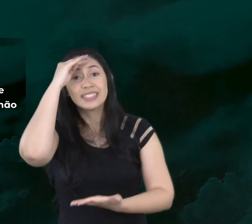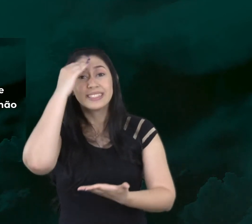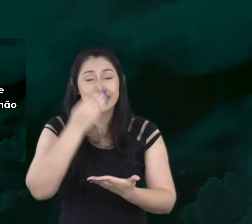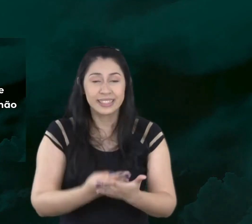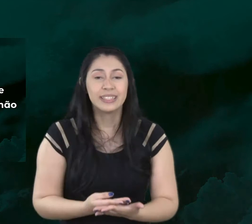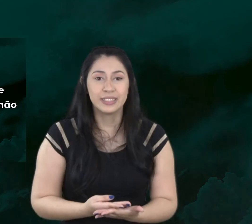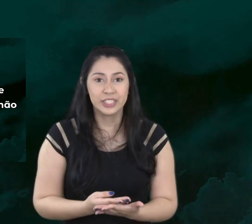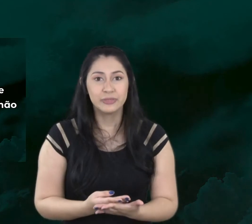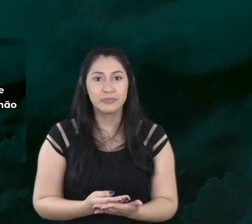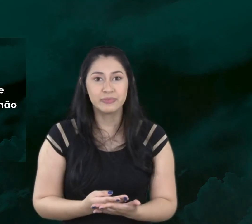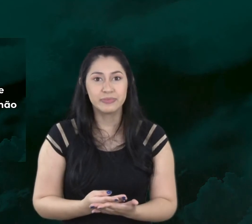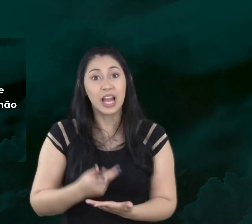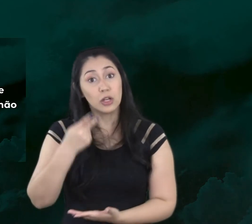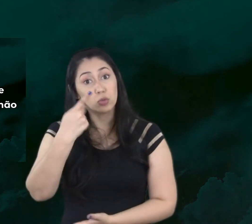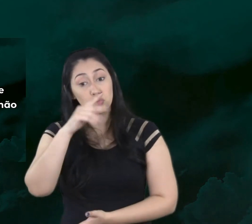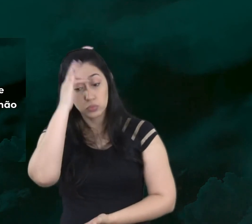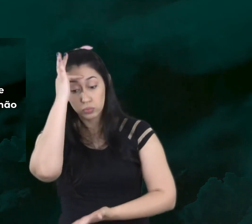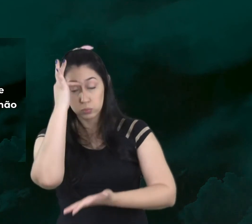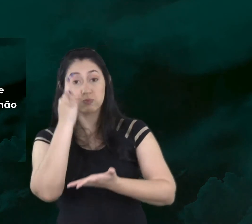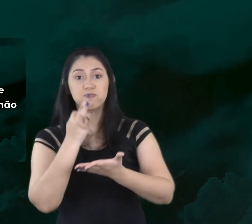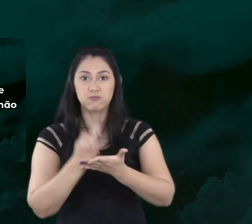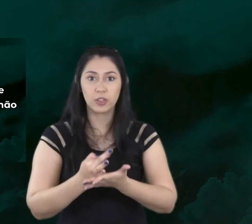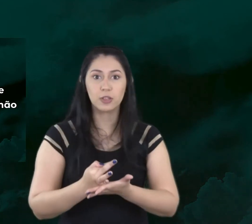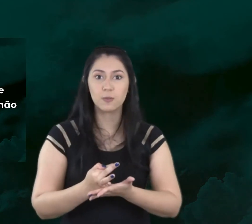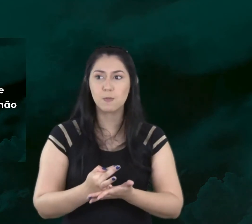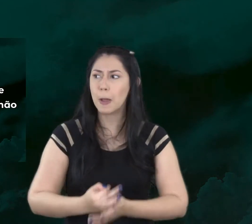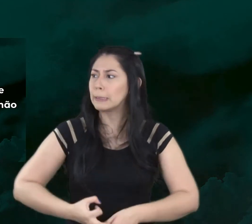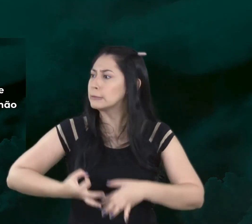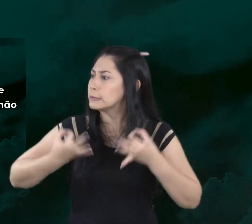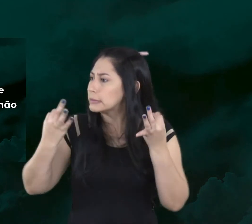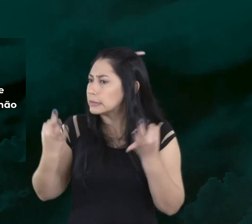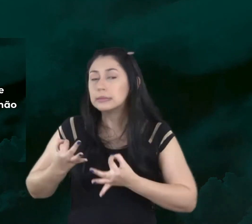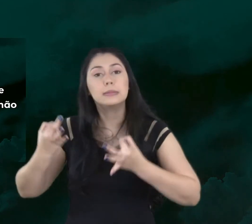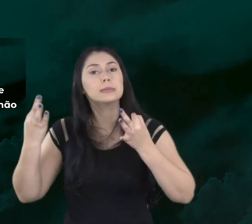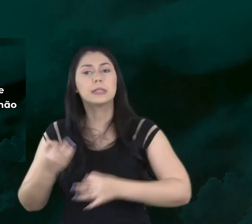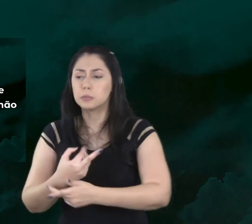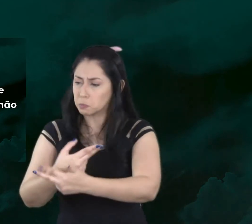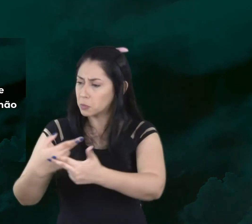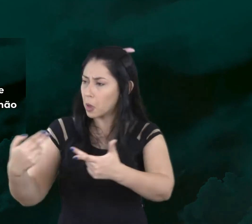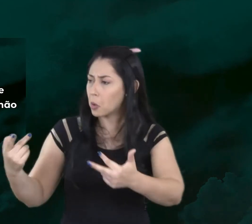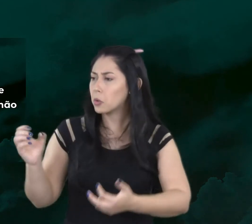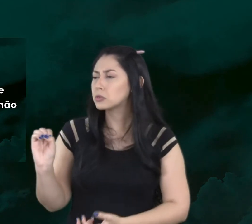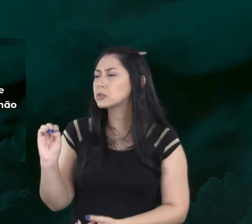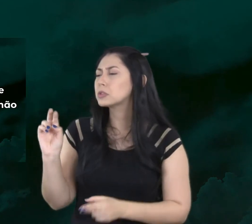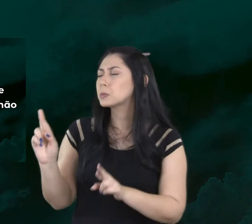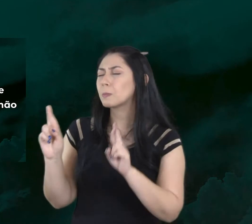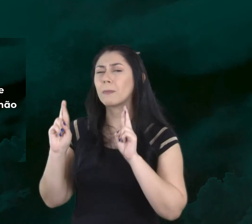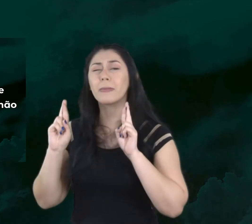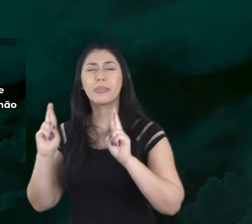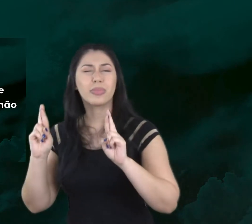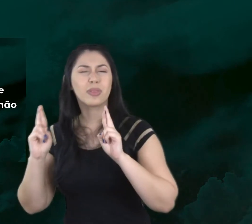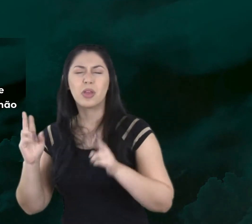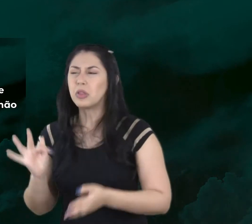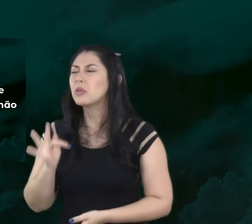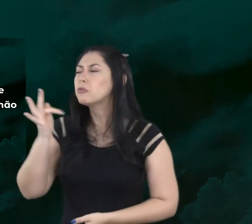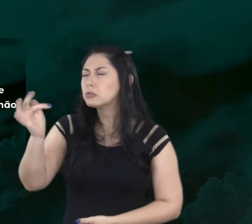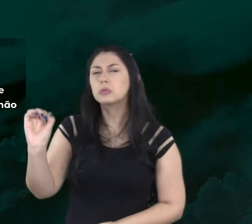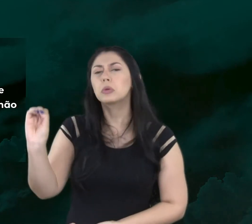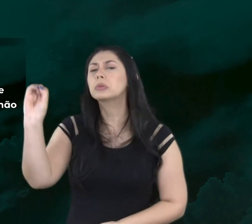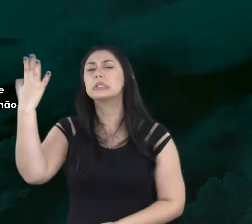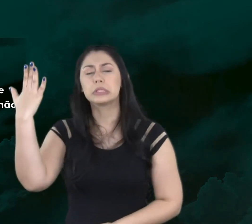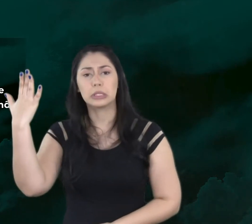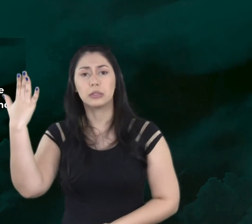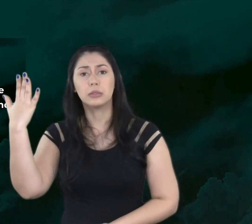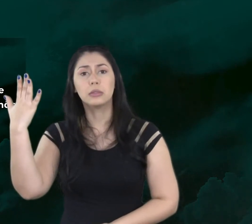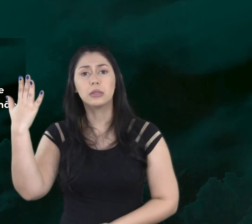né, a sua fé é a certeza das coisas que se esperam, a convicção,